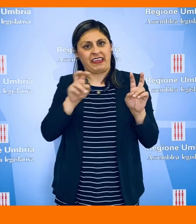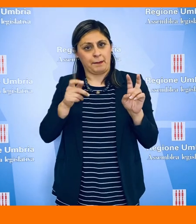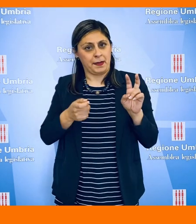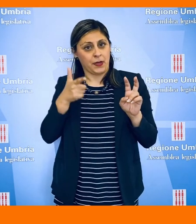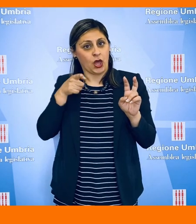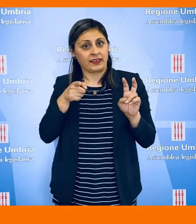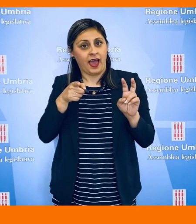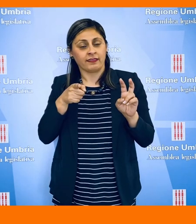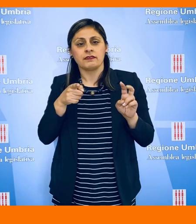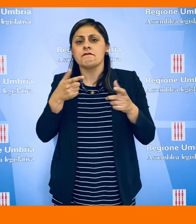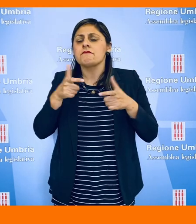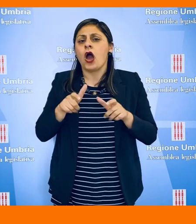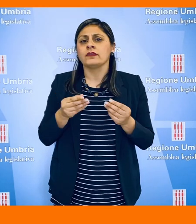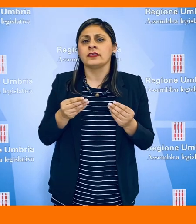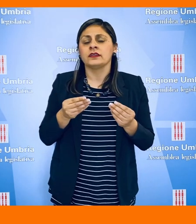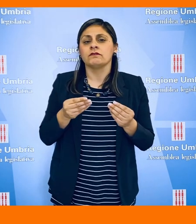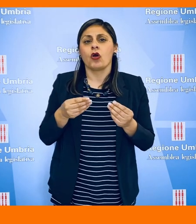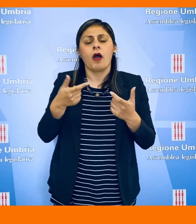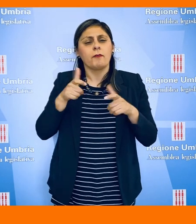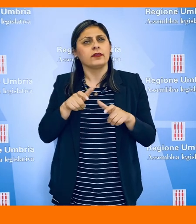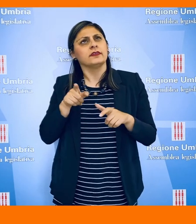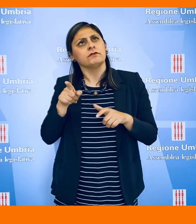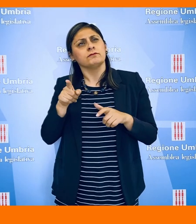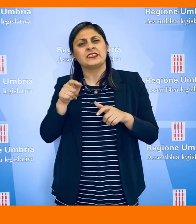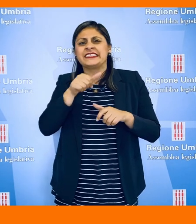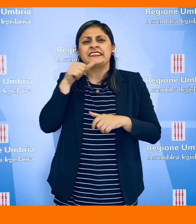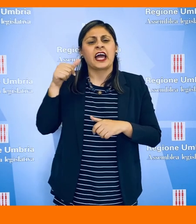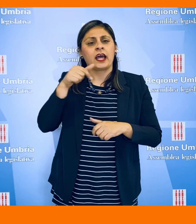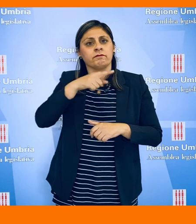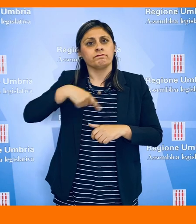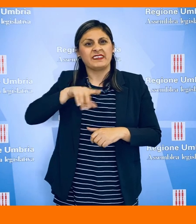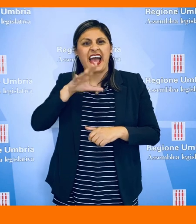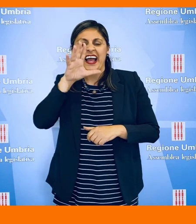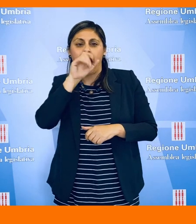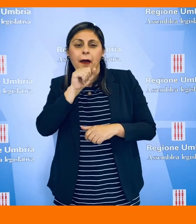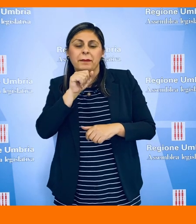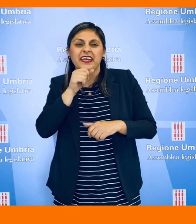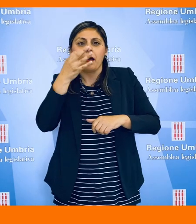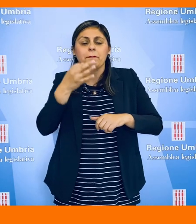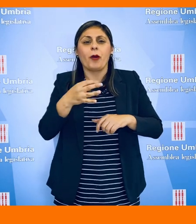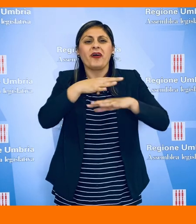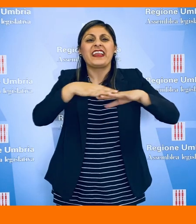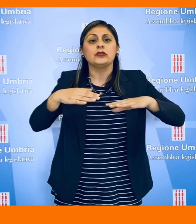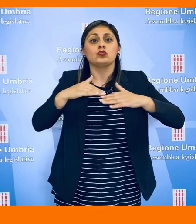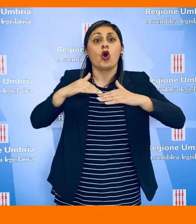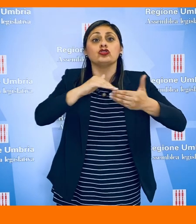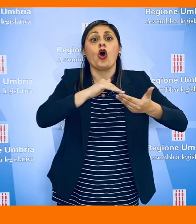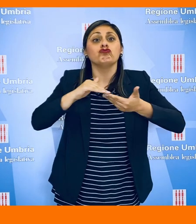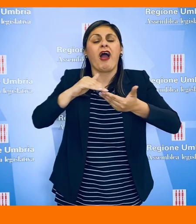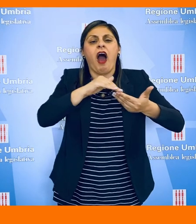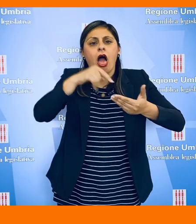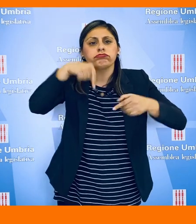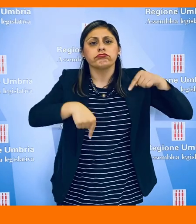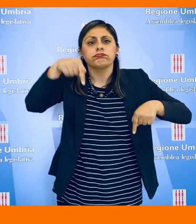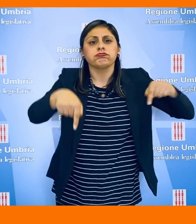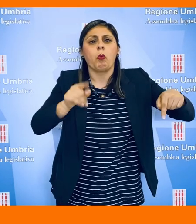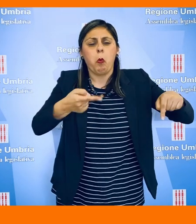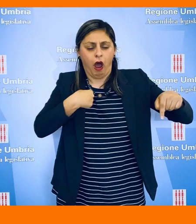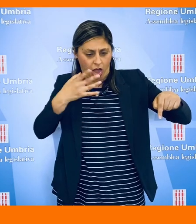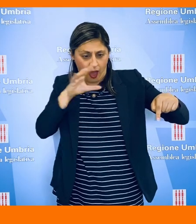vanno un po' anche a cercare di comprendere le falde del tessuto sociale e affrontando anche il